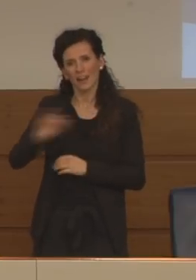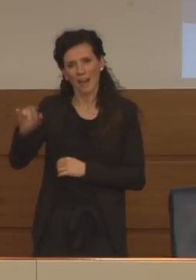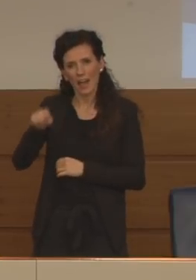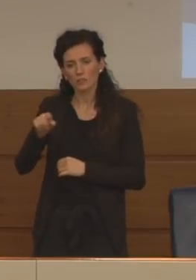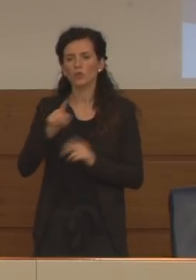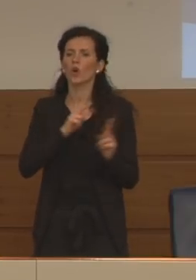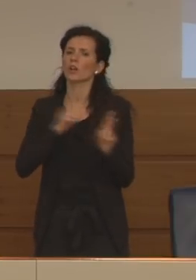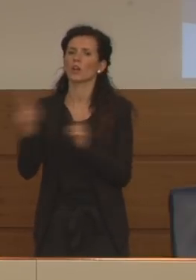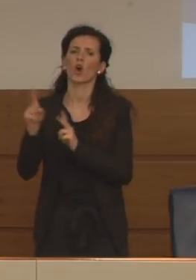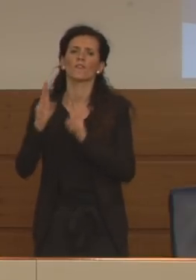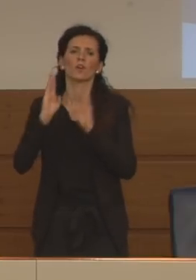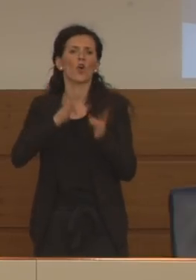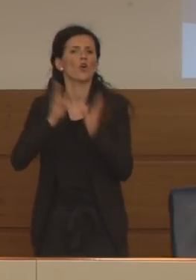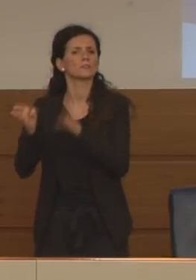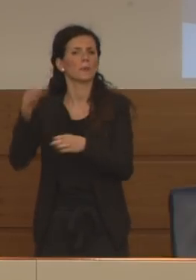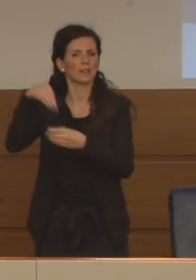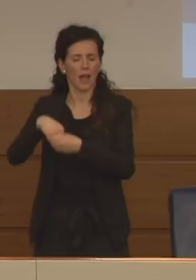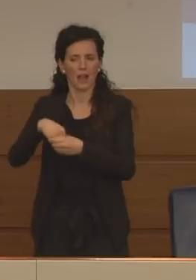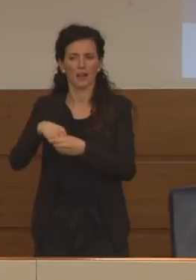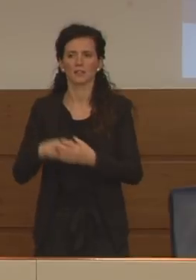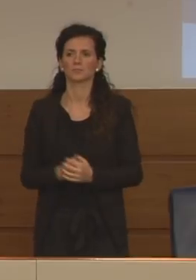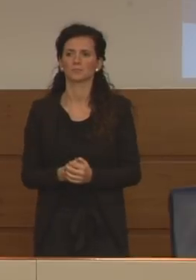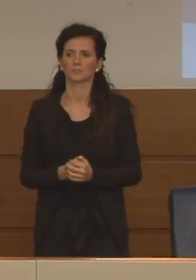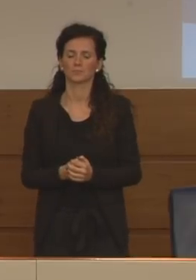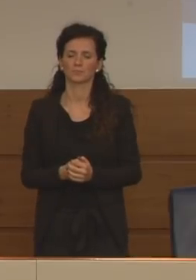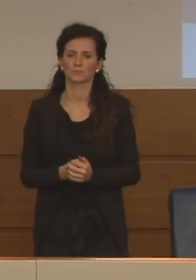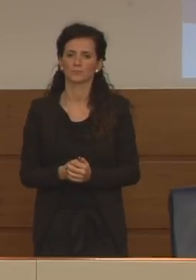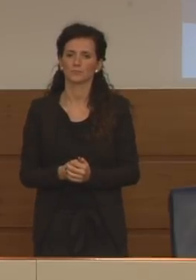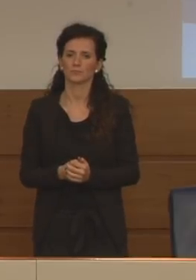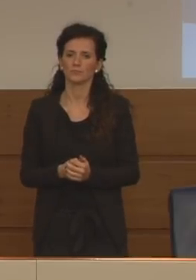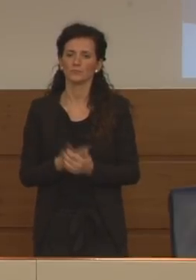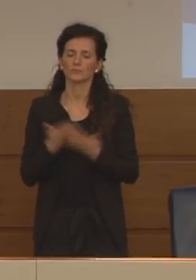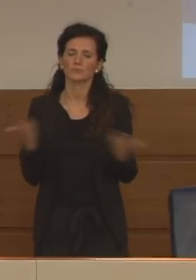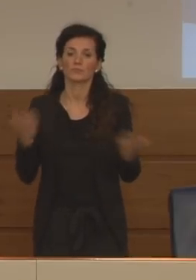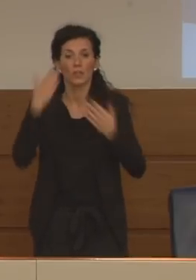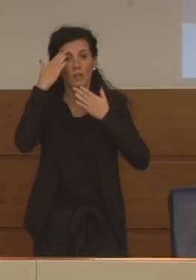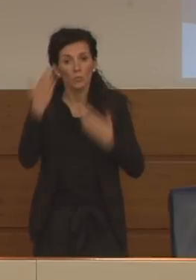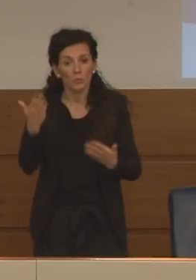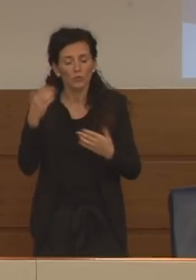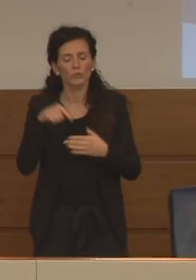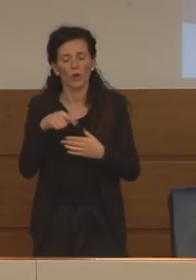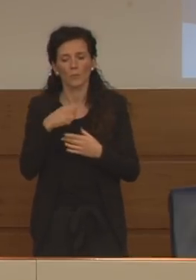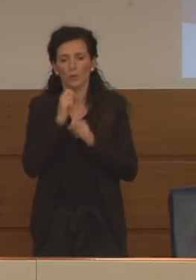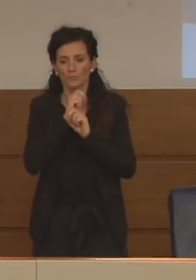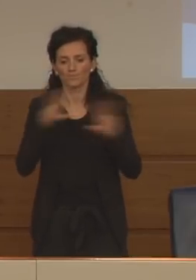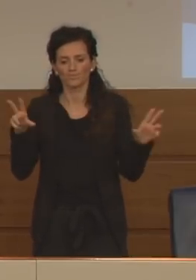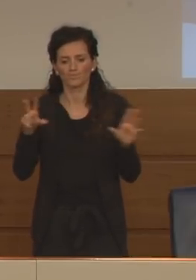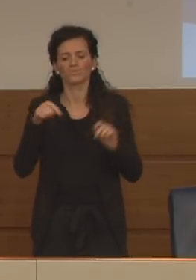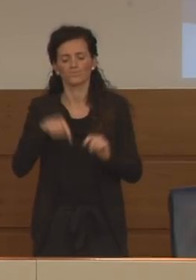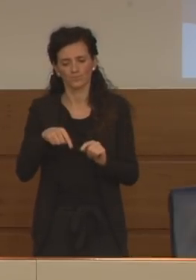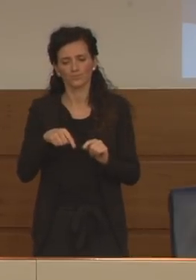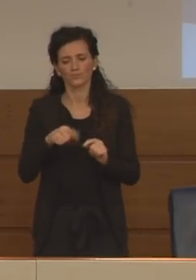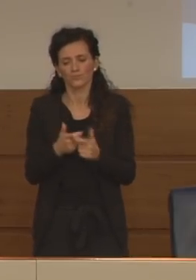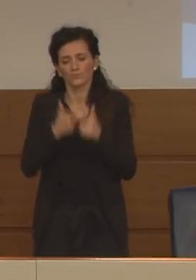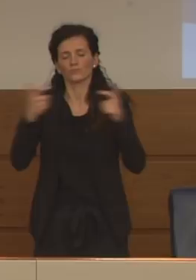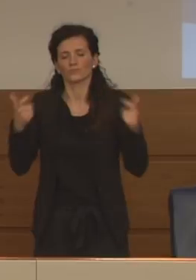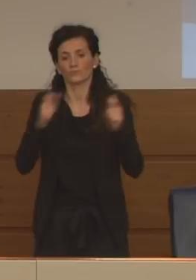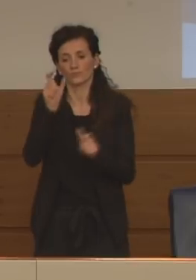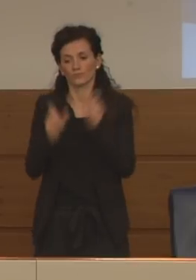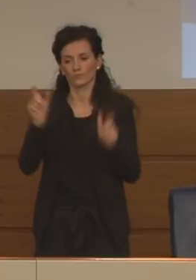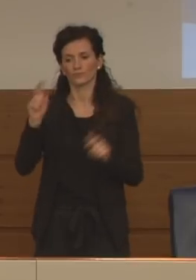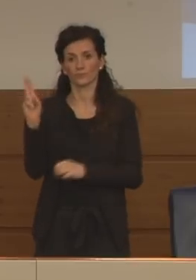ricoverate purtroppo dobbiamo anche registrare quest'oggi un incremento dei deceduti